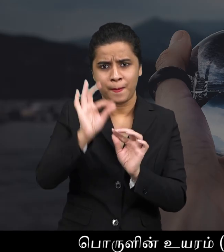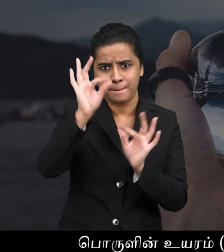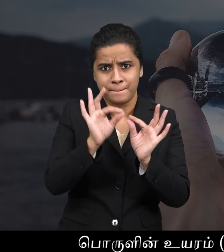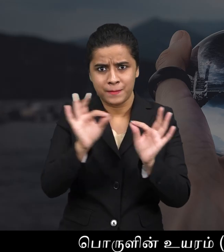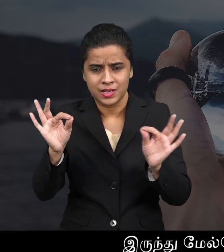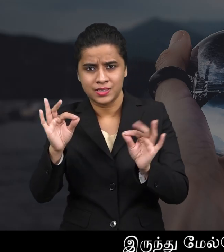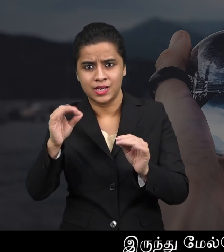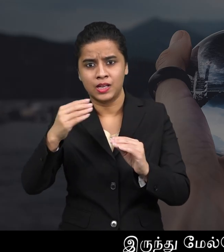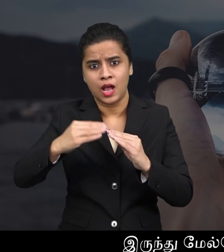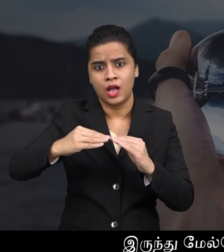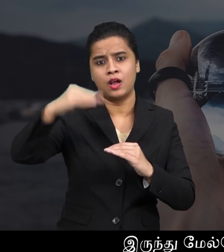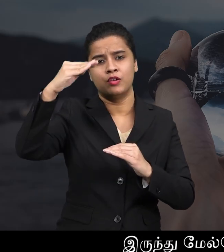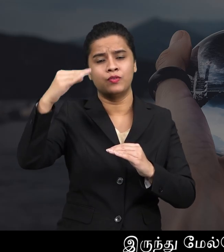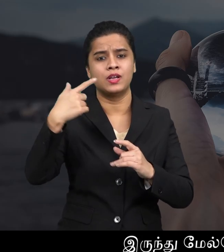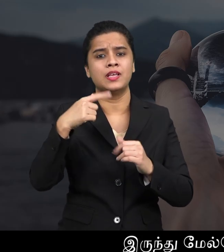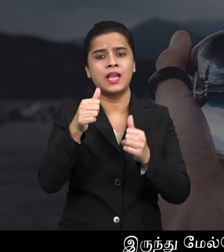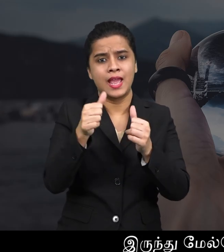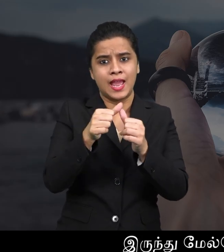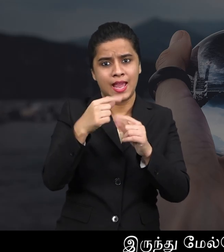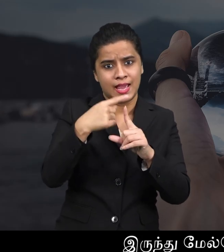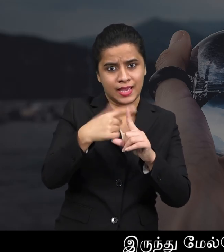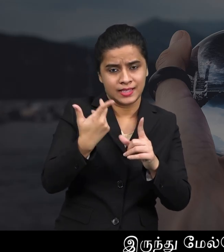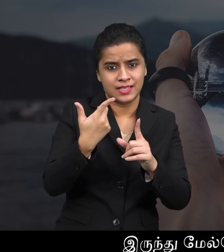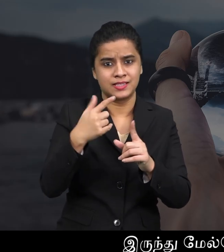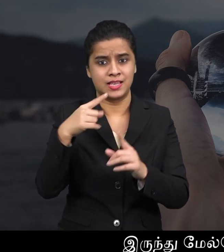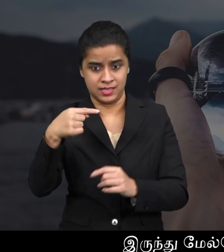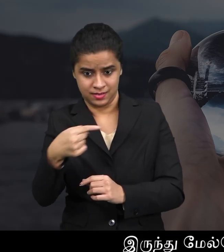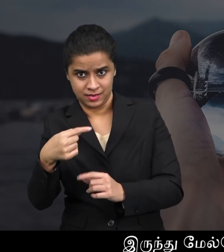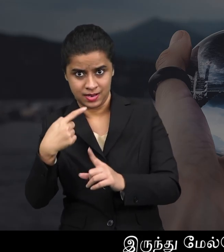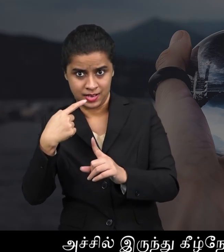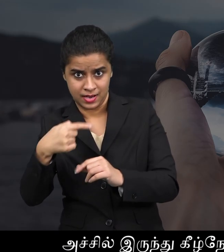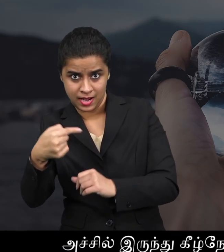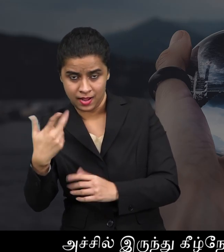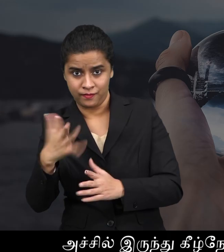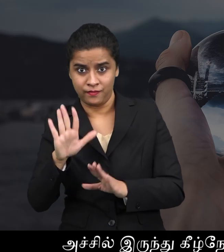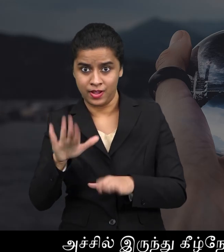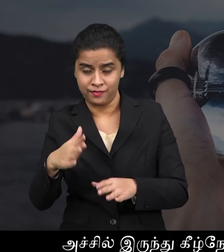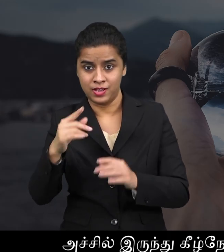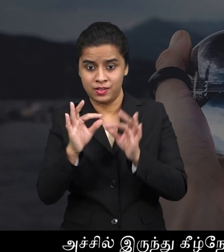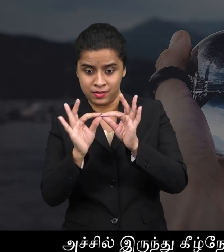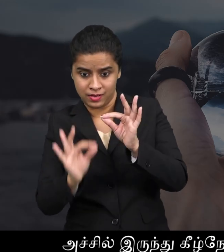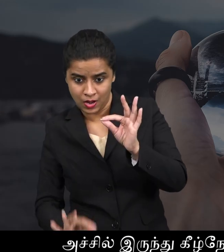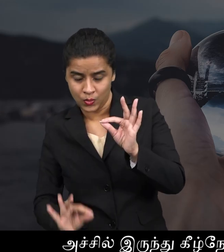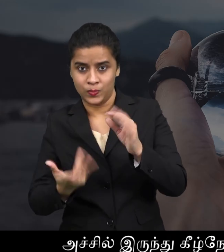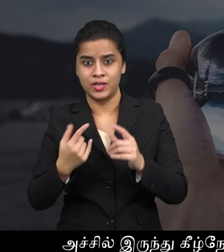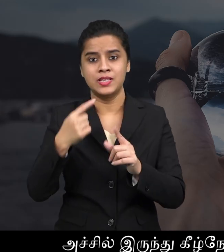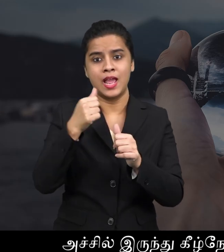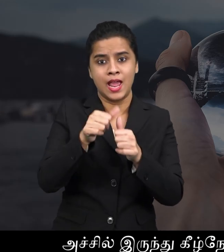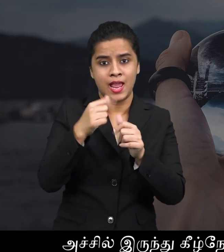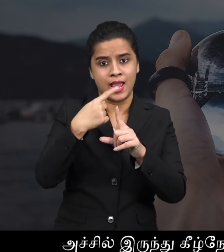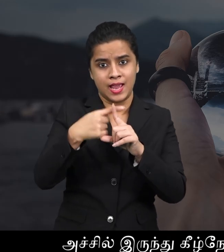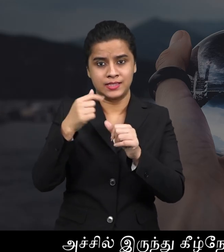கீழ் I அச்சிலிருந்து மேல் நோக்கி அளந்தால் நேர்மறையாகவும், அச்சிலிருந்து கீழ்நோக்கி